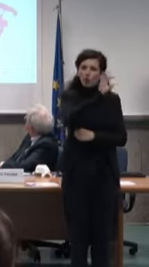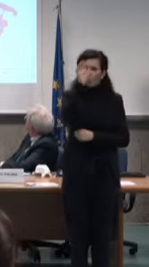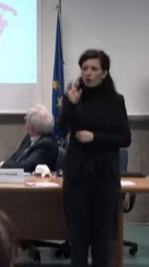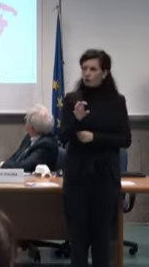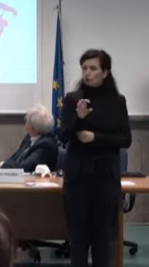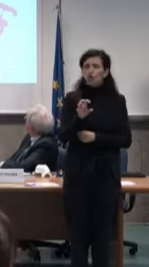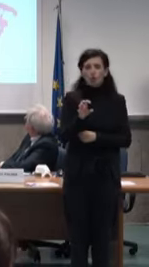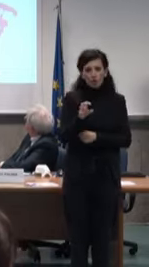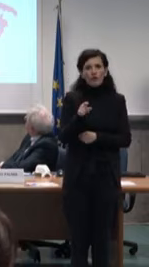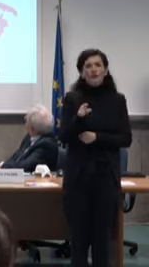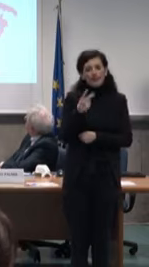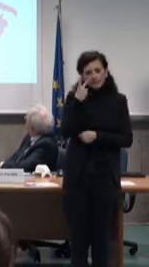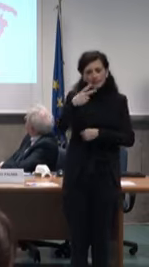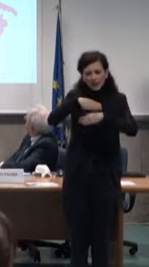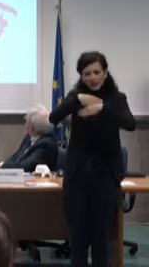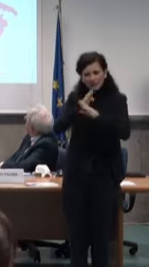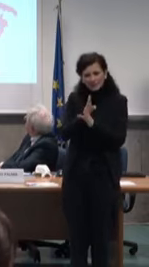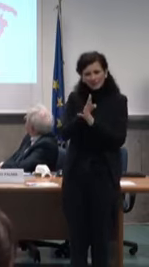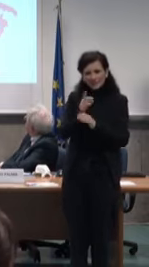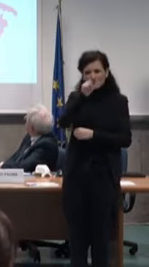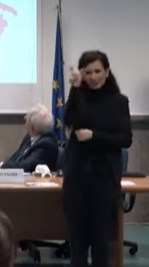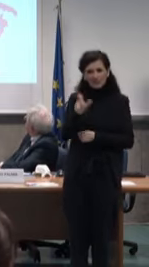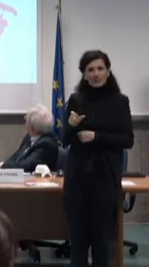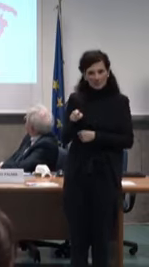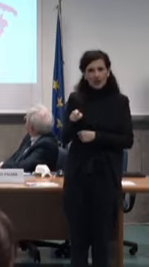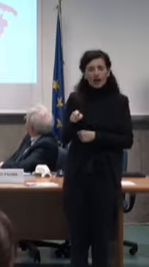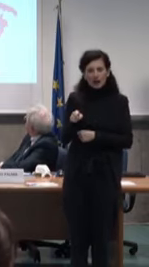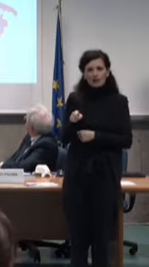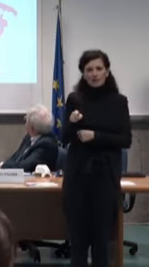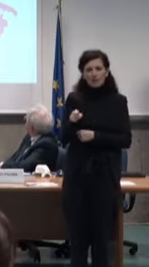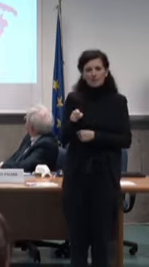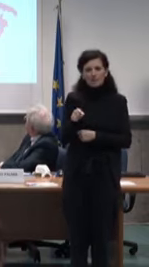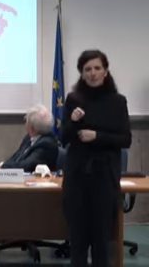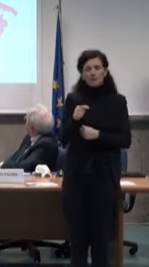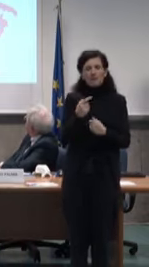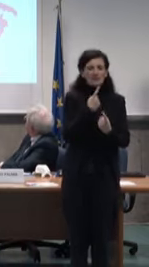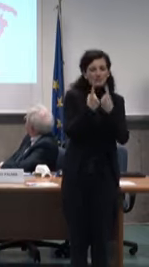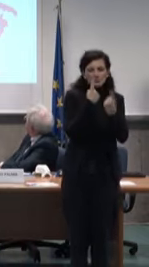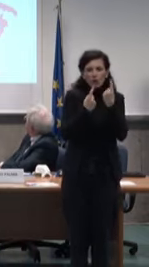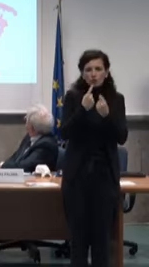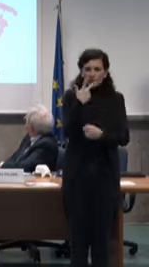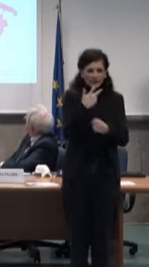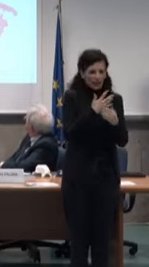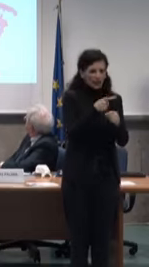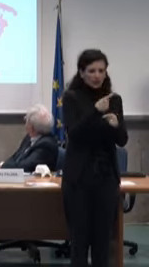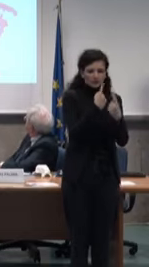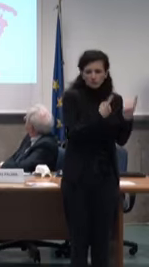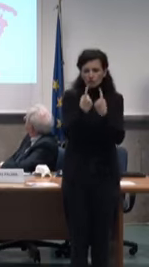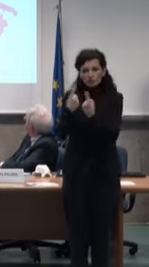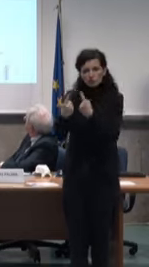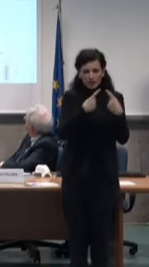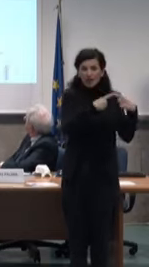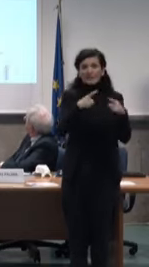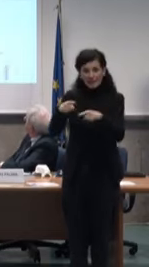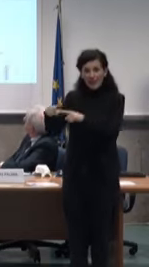chiaramente la divisione del paese con tre diciamo scenari di epidemiologia della diffusione delle